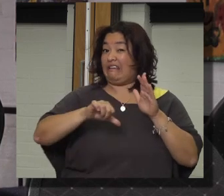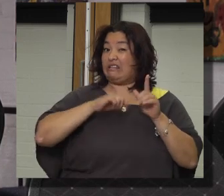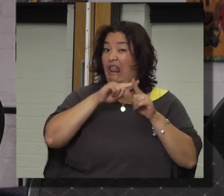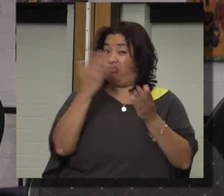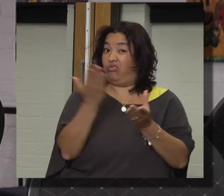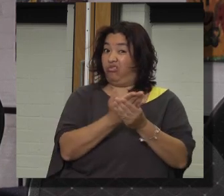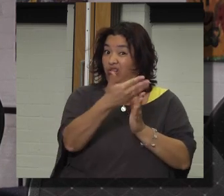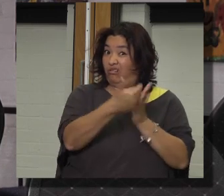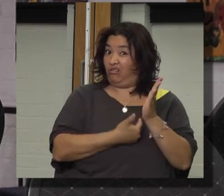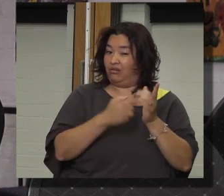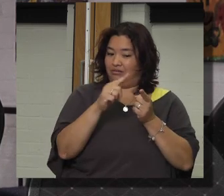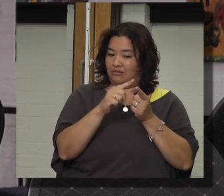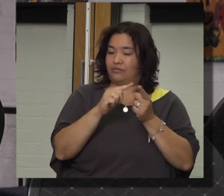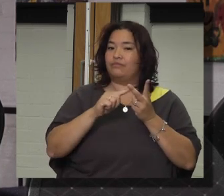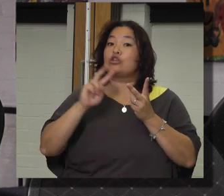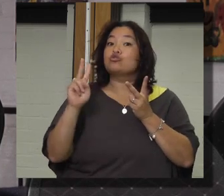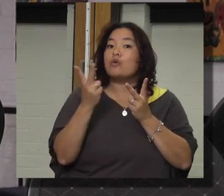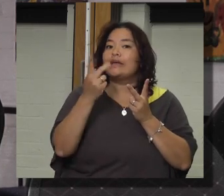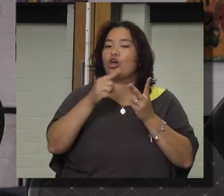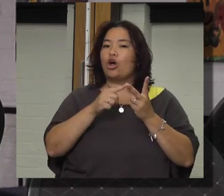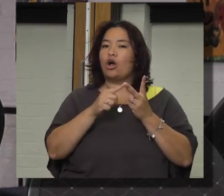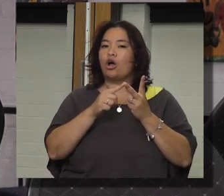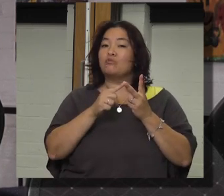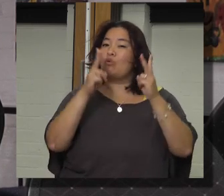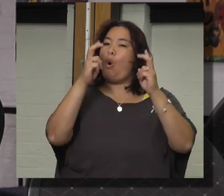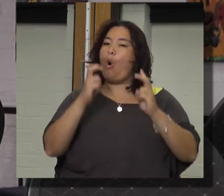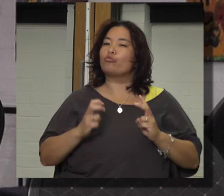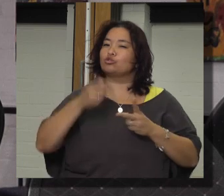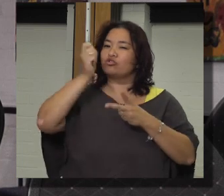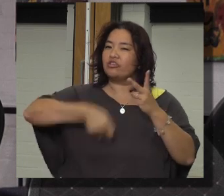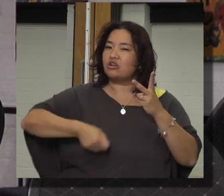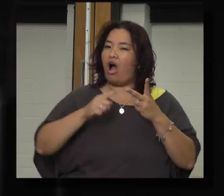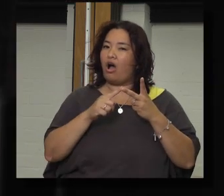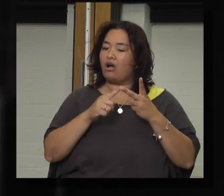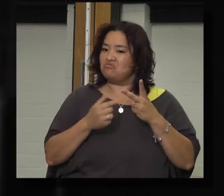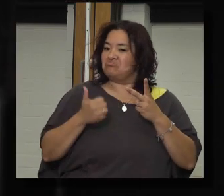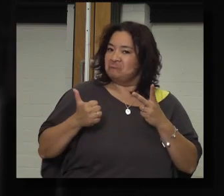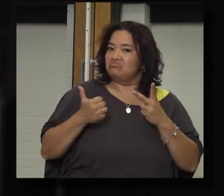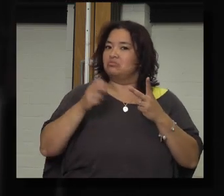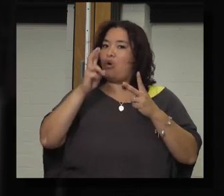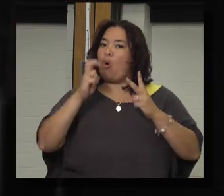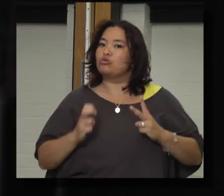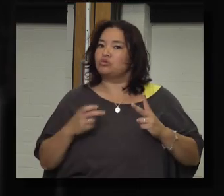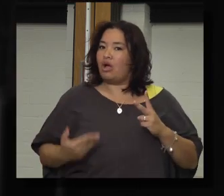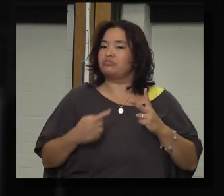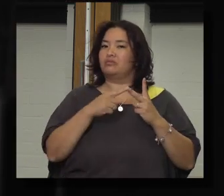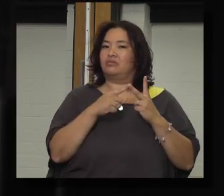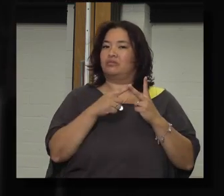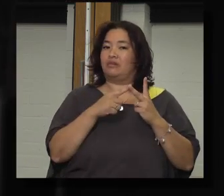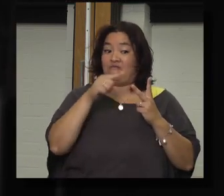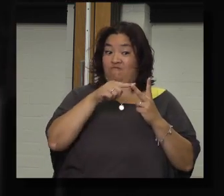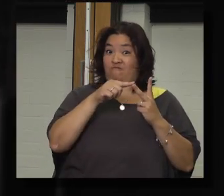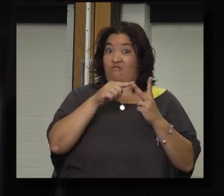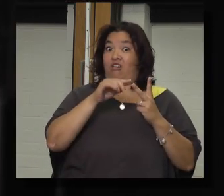de kwaliteitscriteria zelf. Het tweede is het onderzoeksverslag. Er ligt een gedegen